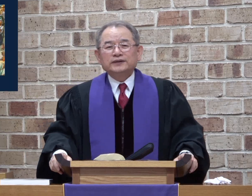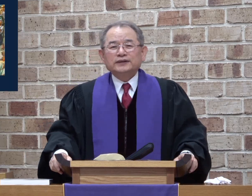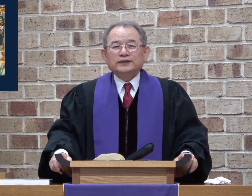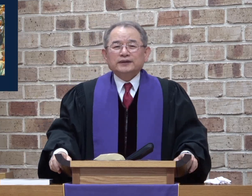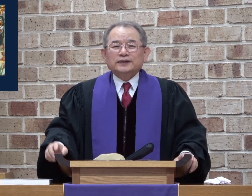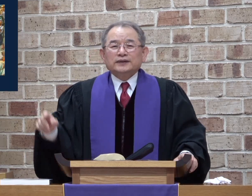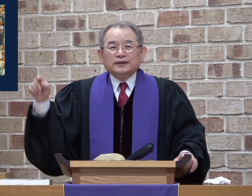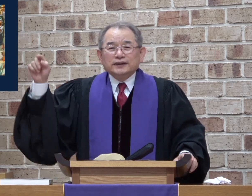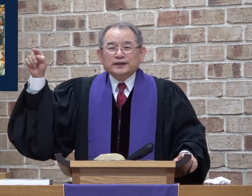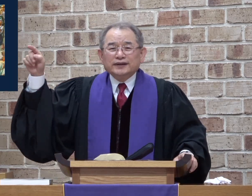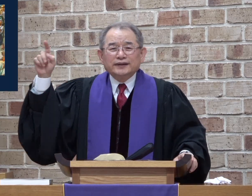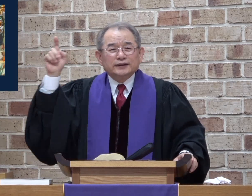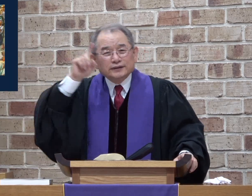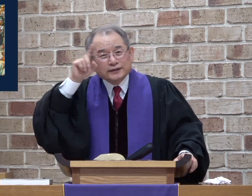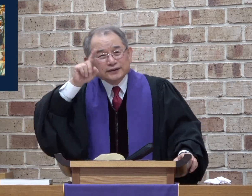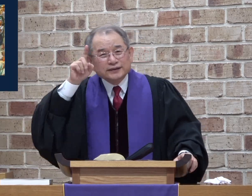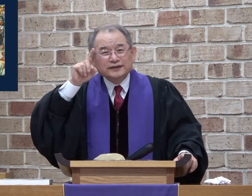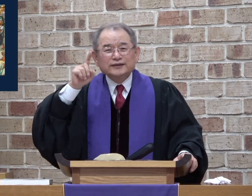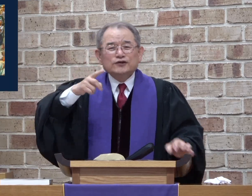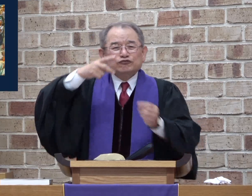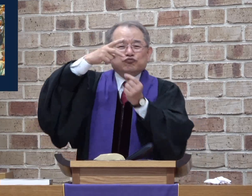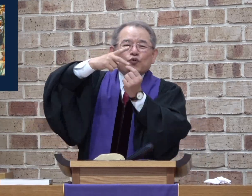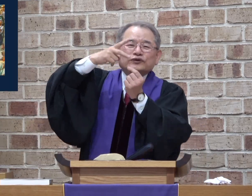이 사진은 두 번째